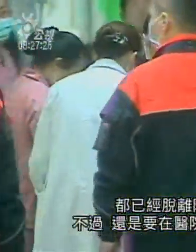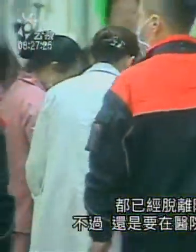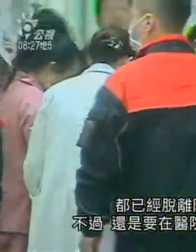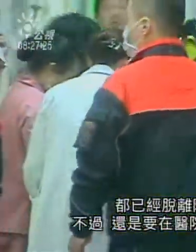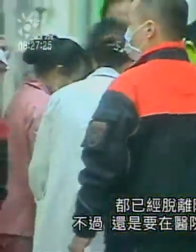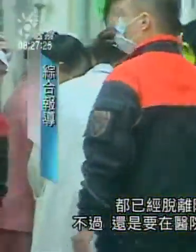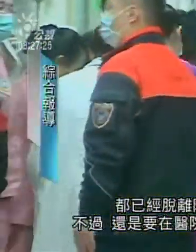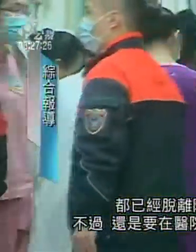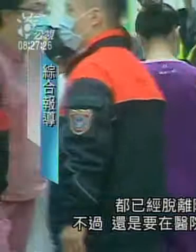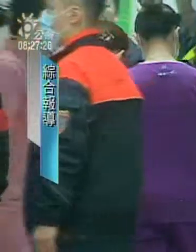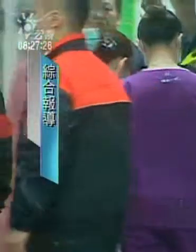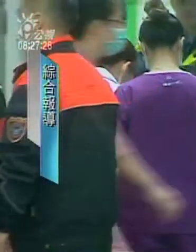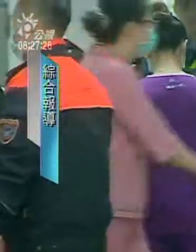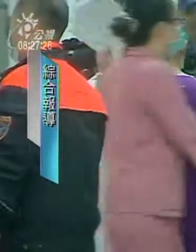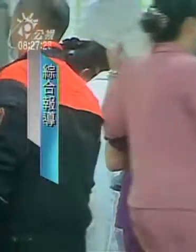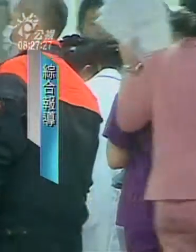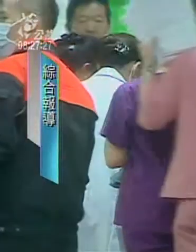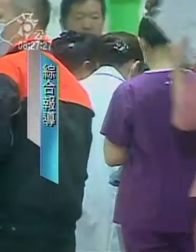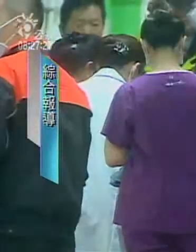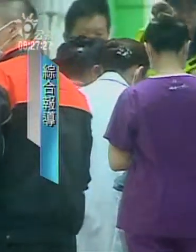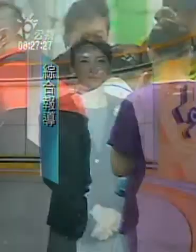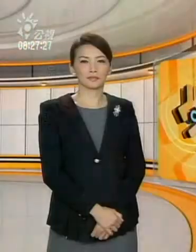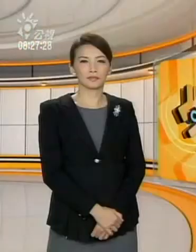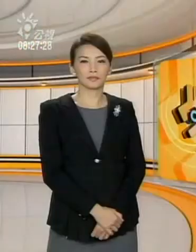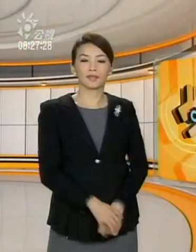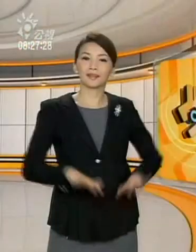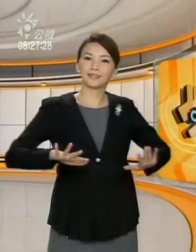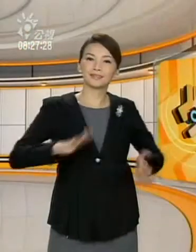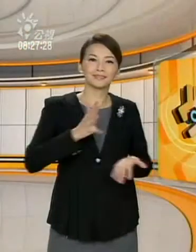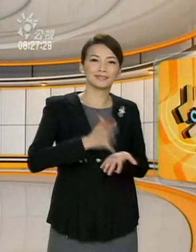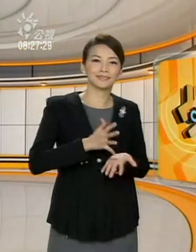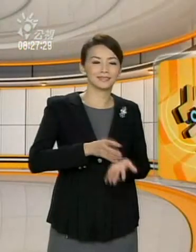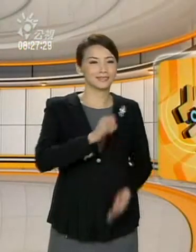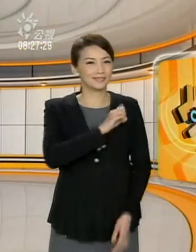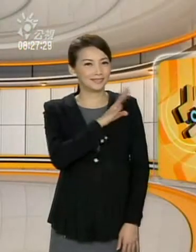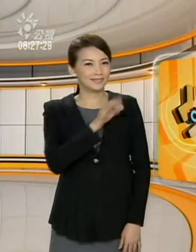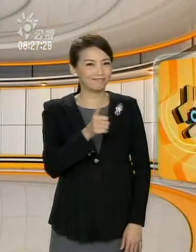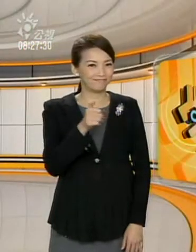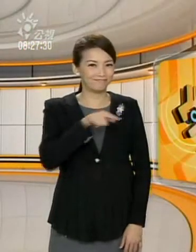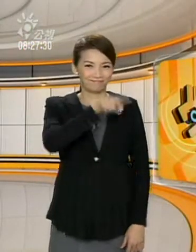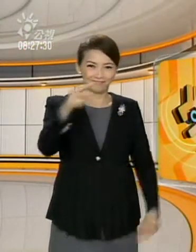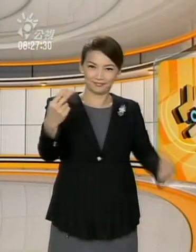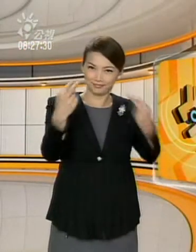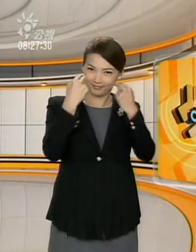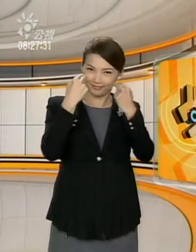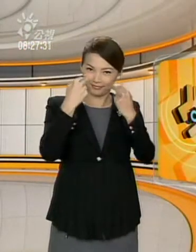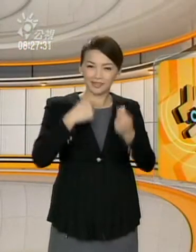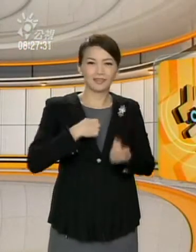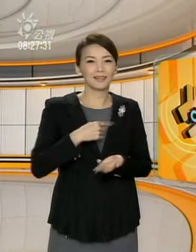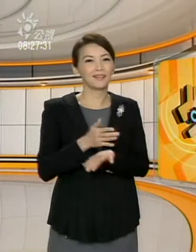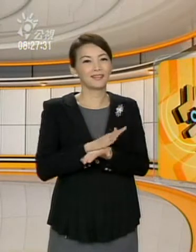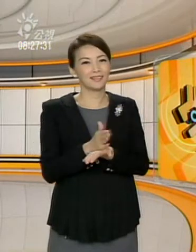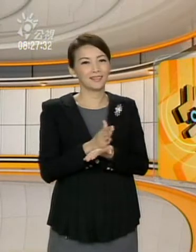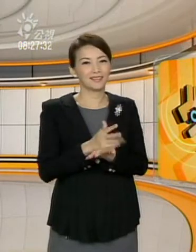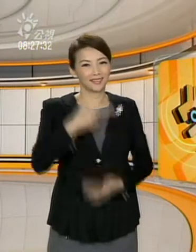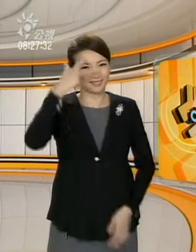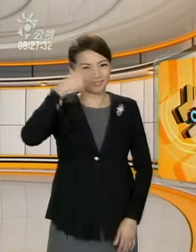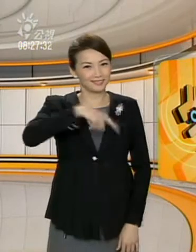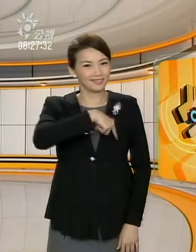持续观察。记者综合报道。 感谢您收看今天的手语新闻，我是王小舒，下周